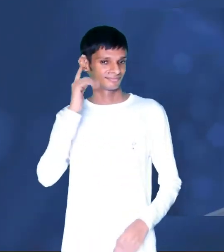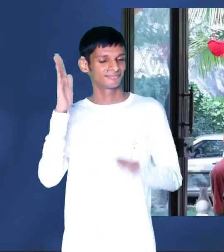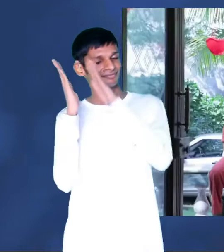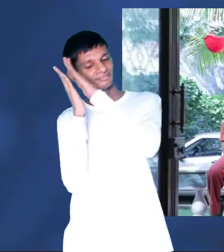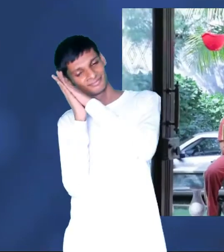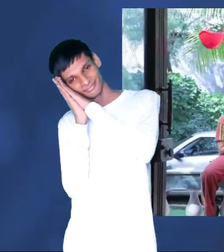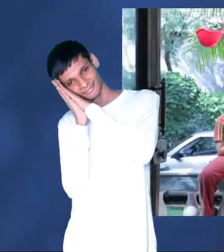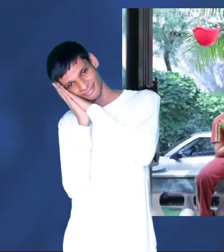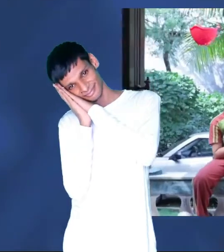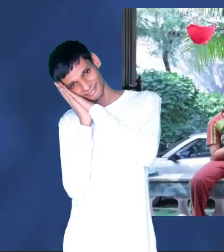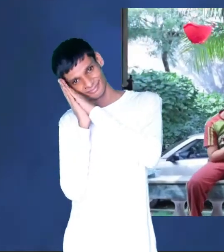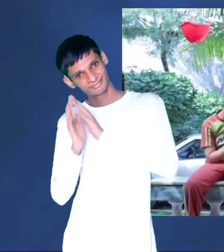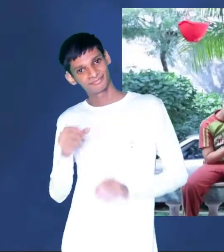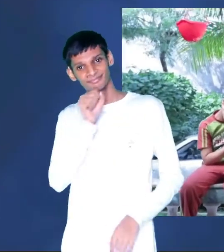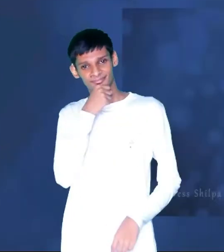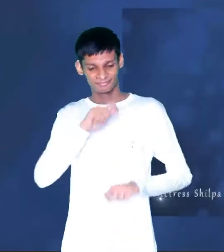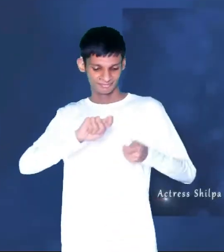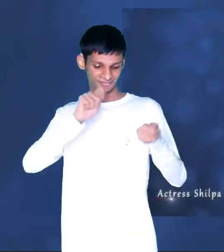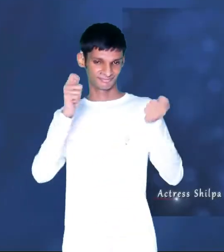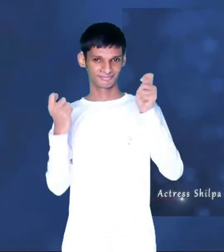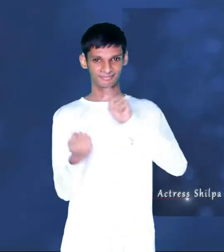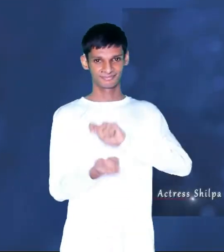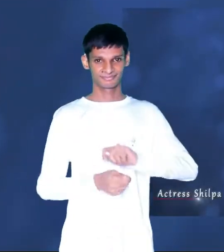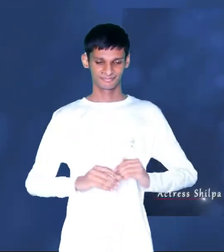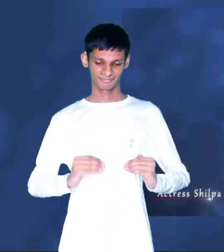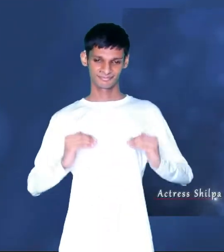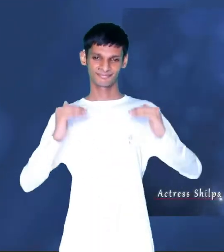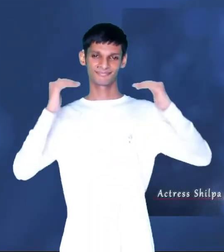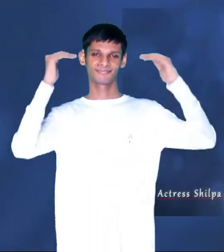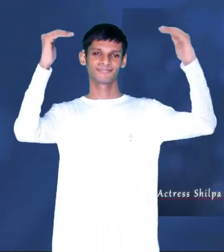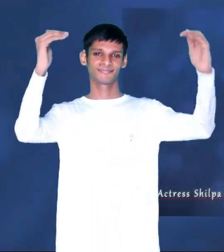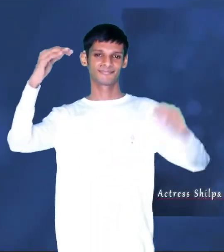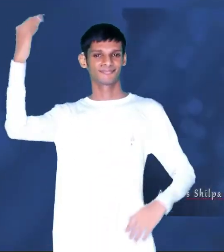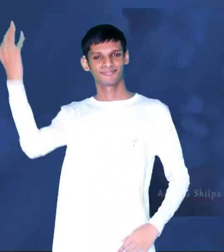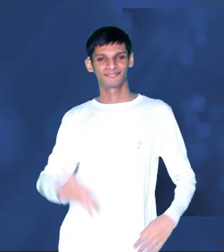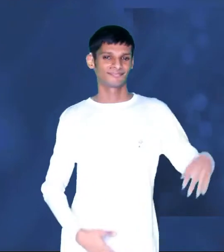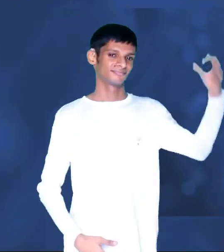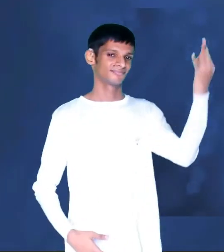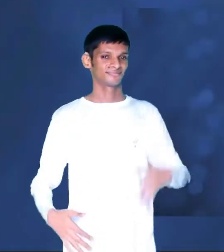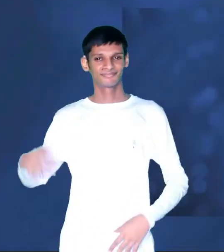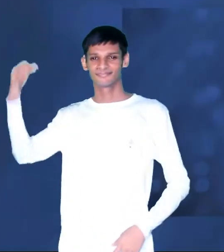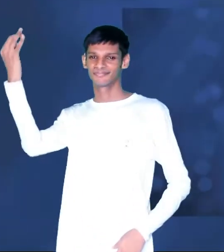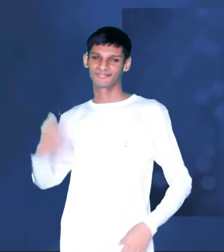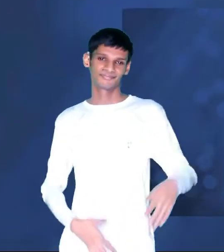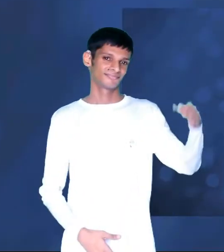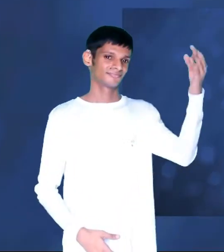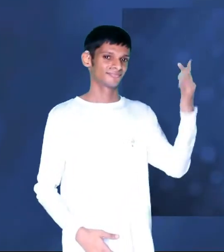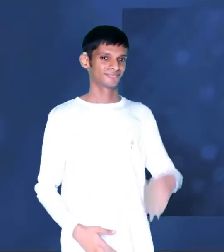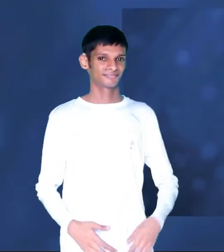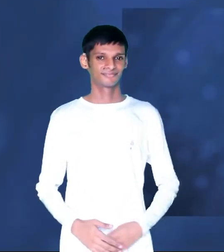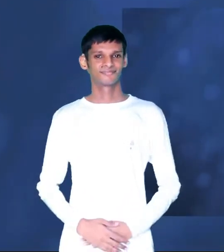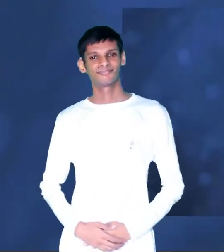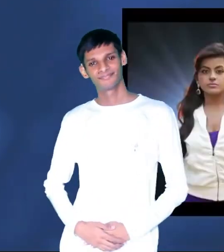लोरी सुनकर सोते हैं। आती है दोनों की जवानी, बनती है दोनों